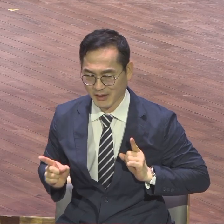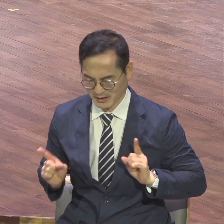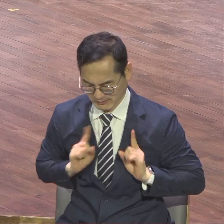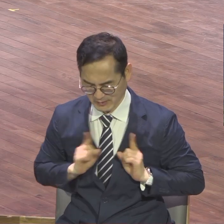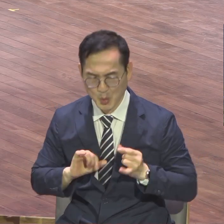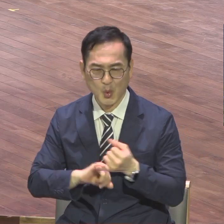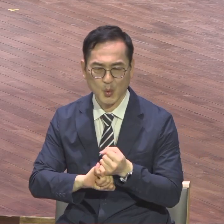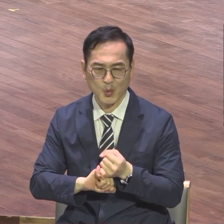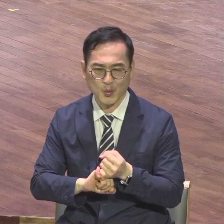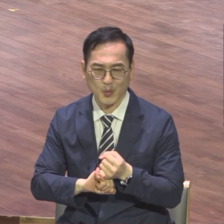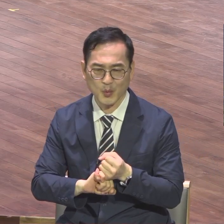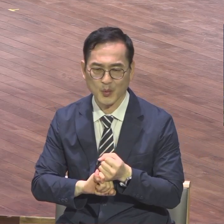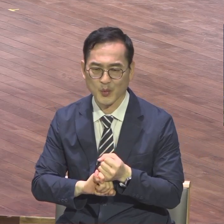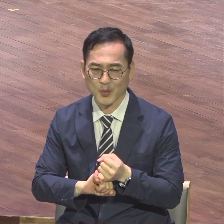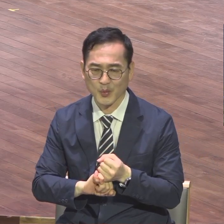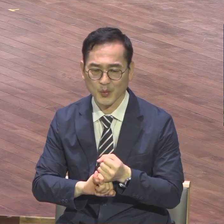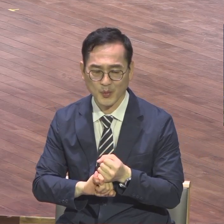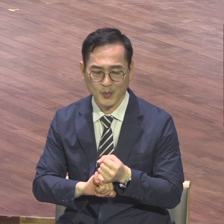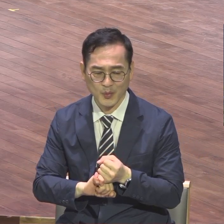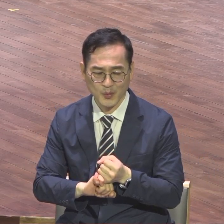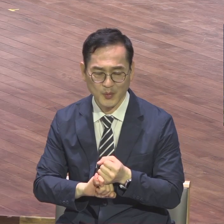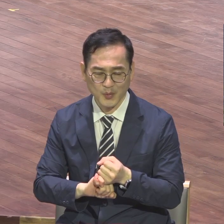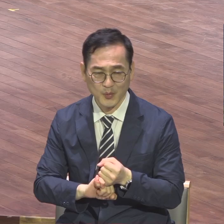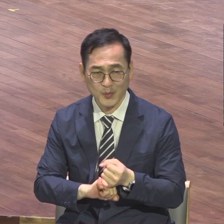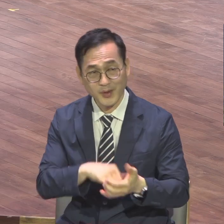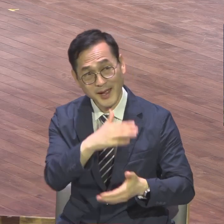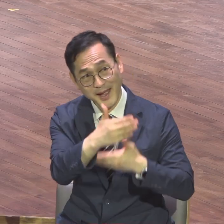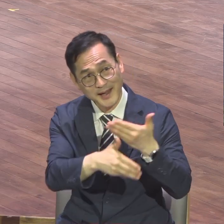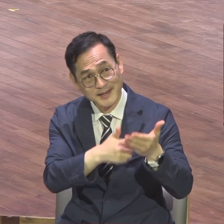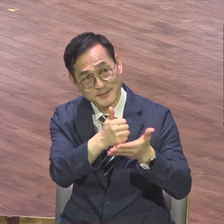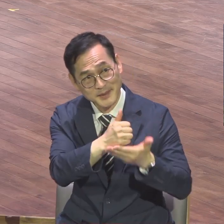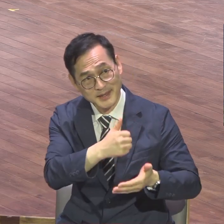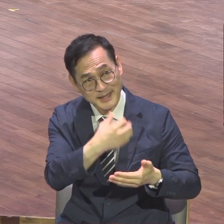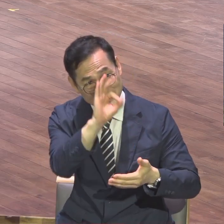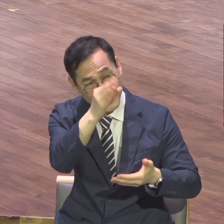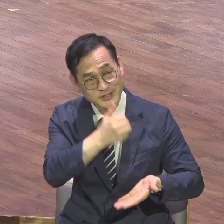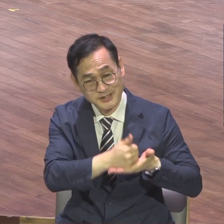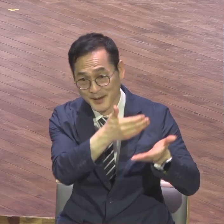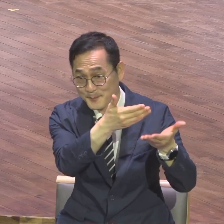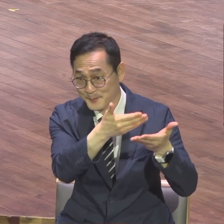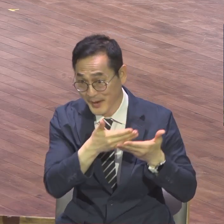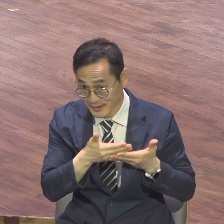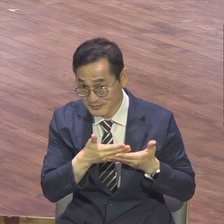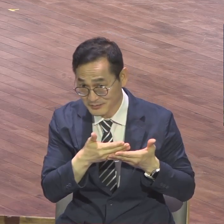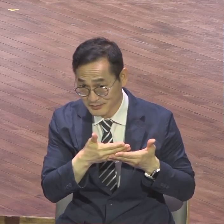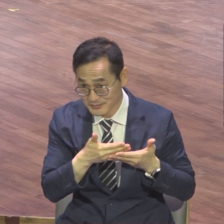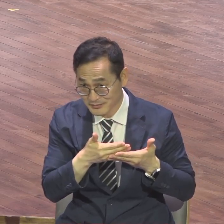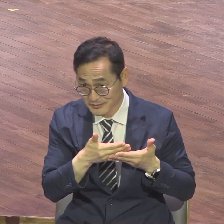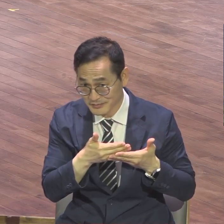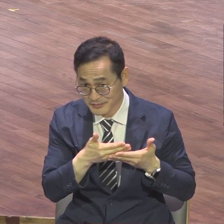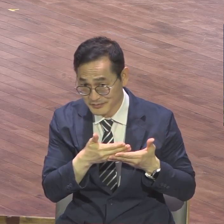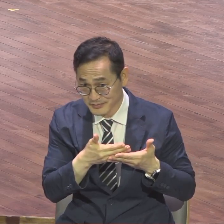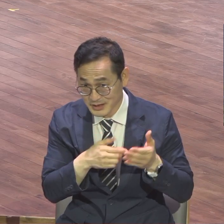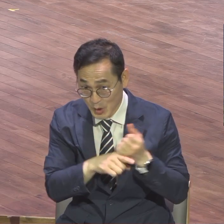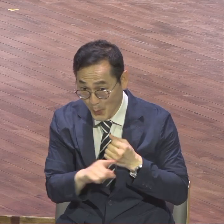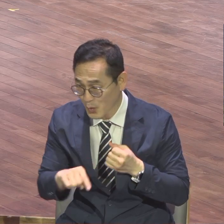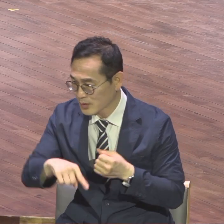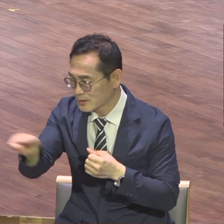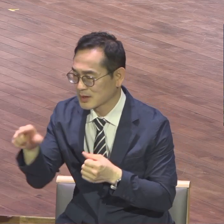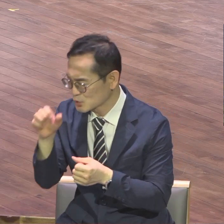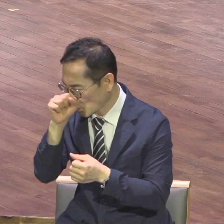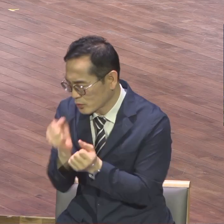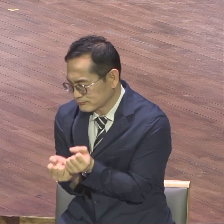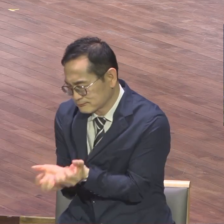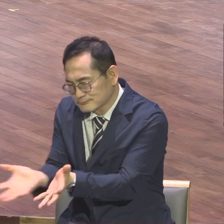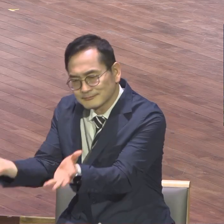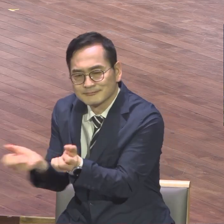양면이에요. 하나님 앞에 인정받는 것에는요 주변 사람들에게 뭐요 선한 영향을 입히겠다는 겁니다. 그